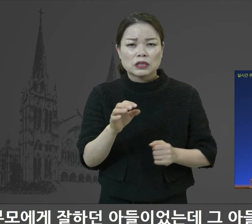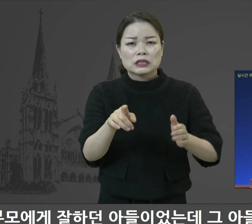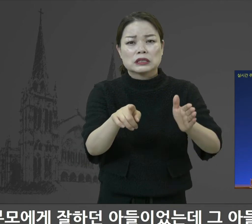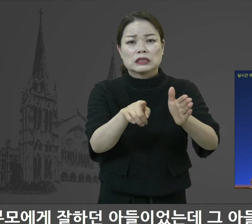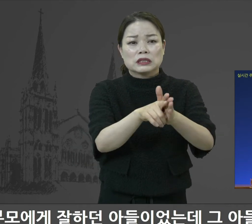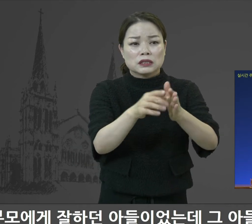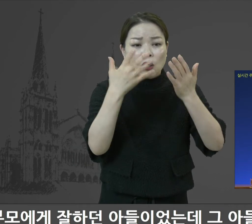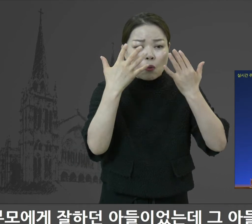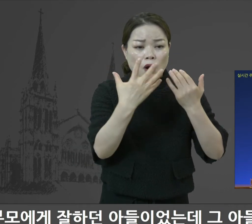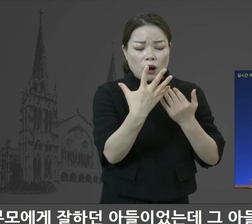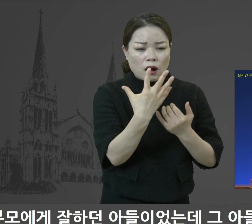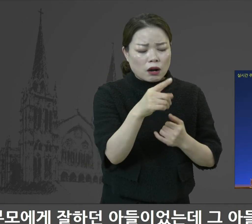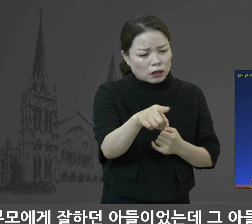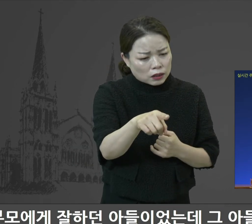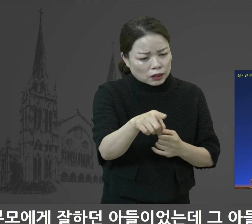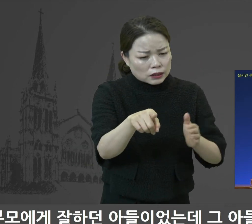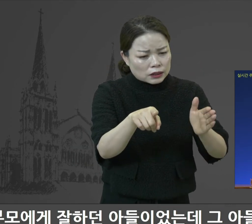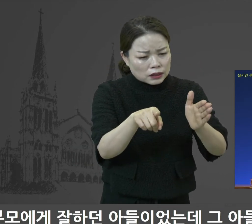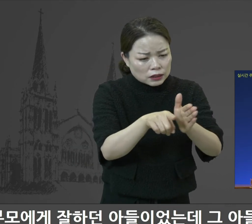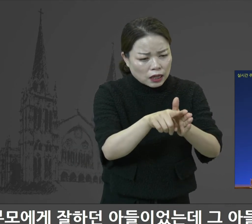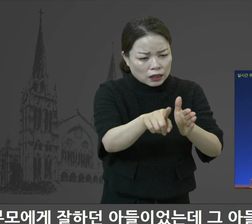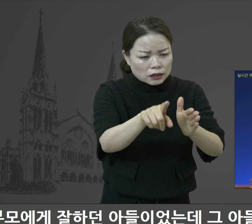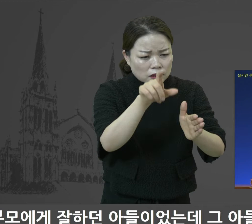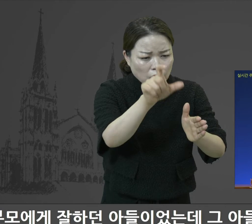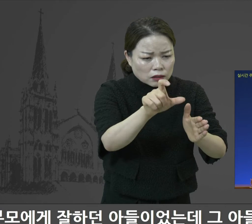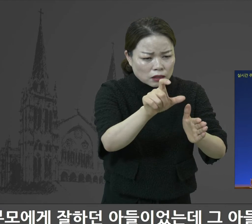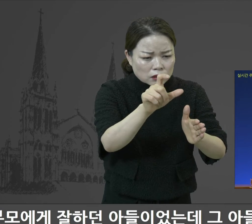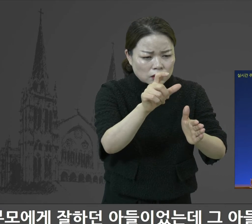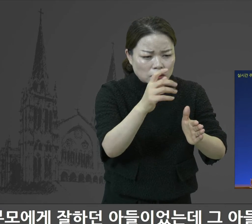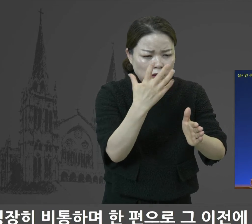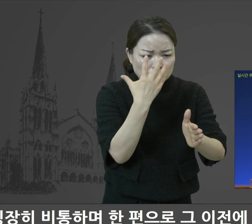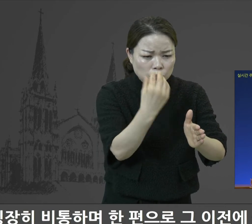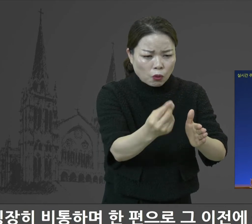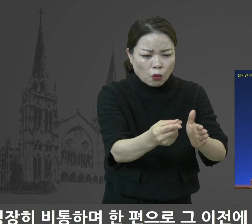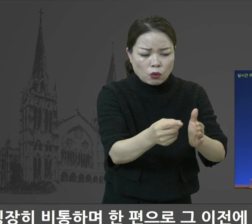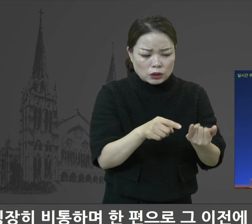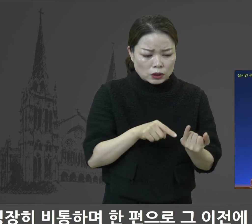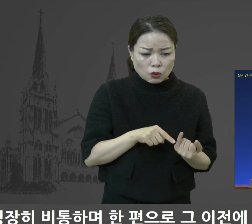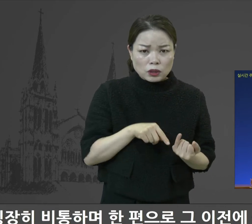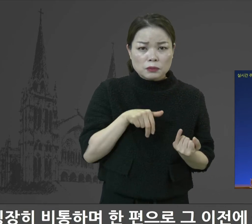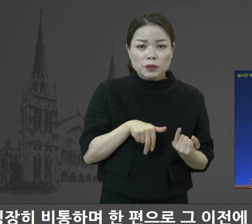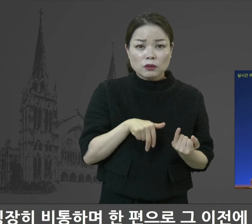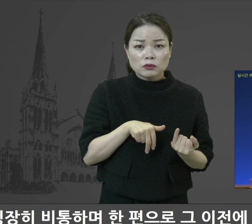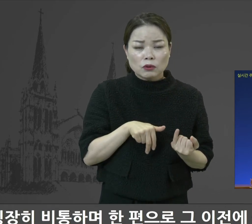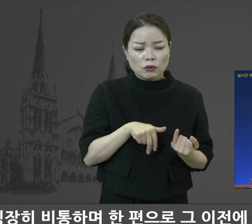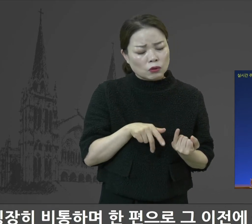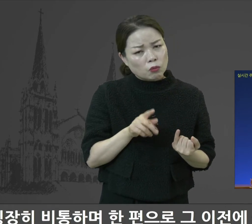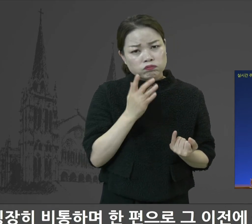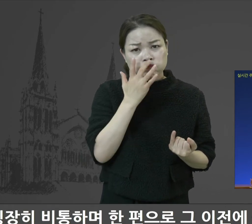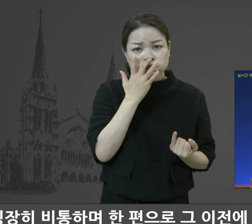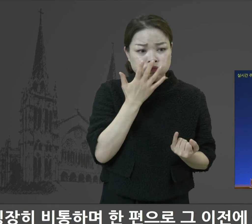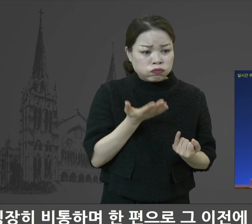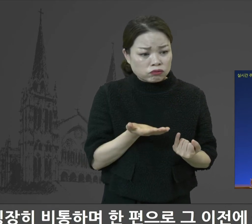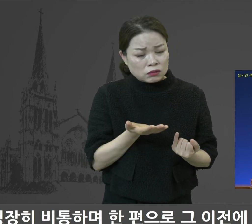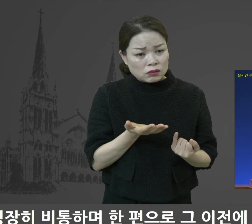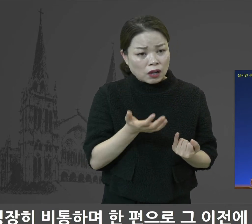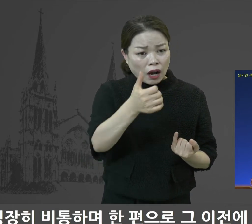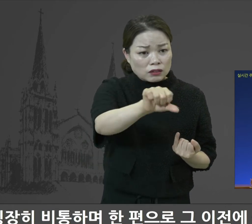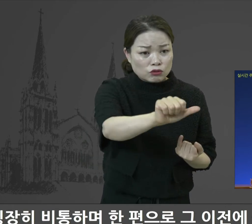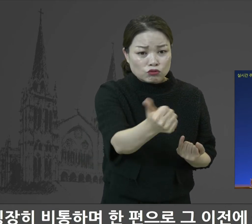신앙의 확신과 신앙의 단단해짐을 보면서 이 권사님이 이게 뭐지 하는 생각이